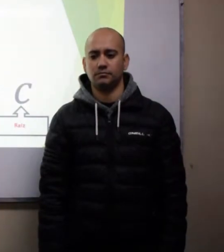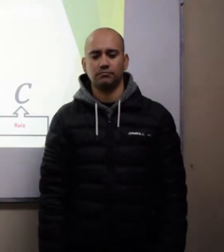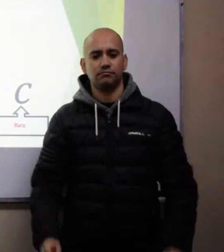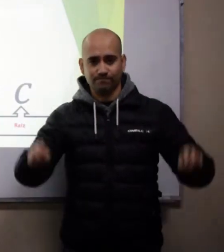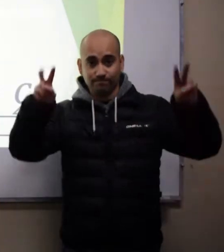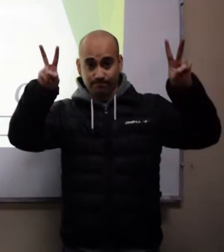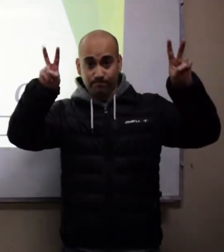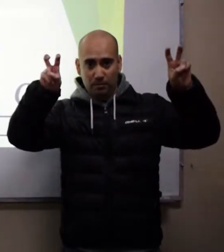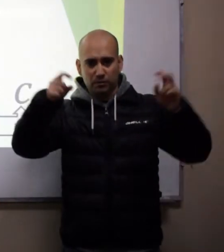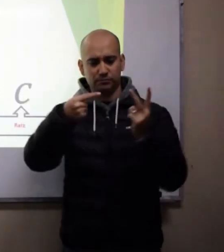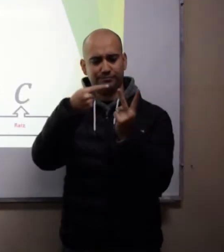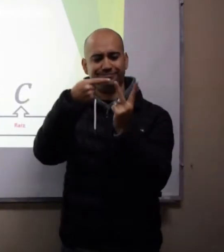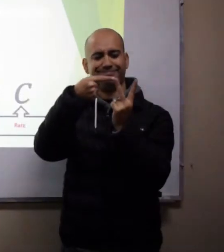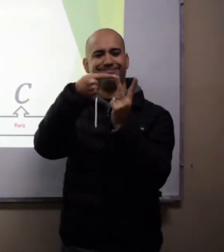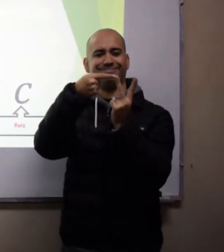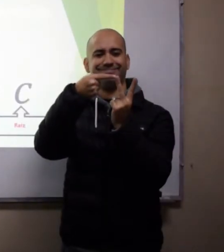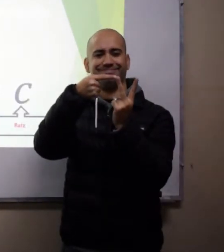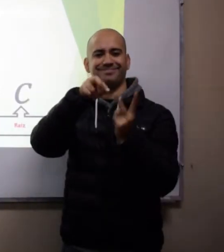Raíces.